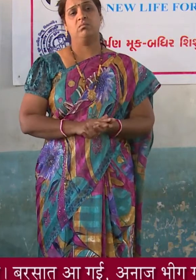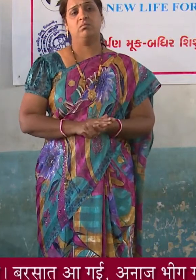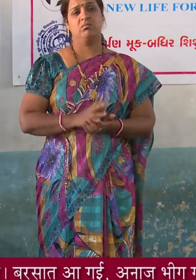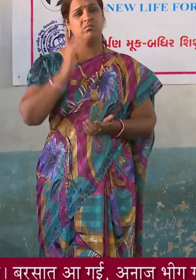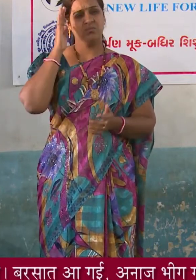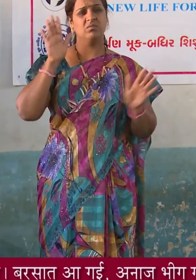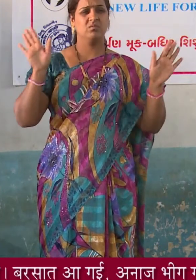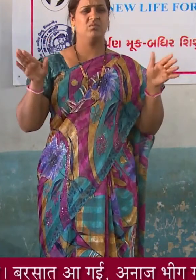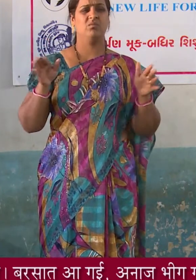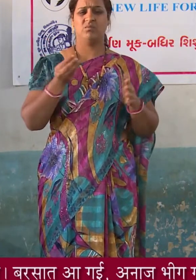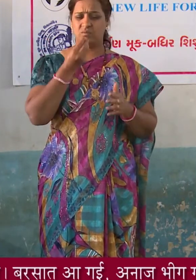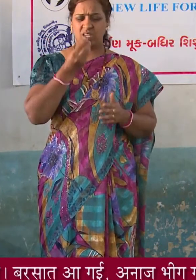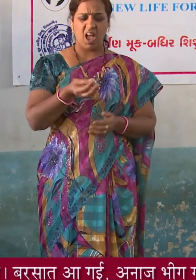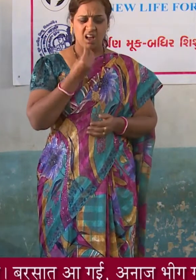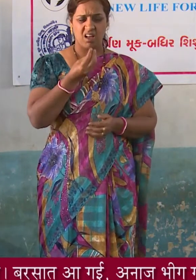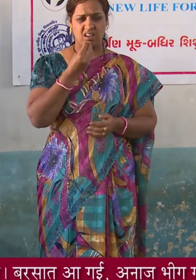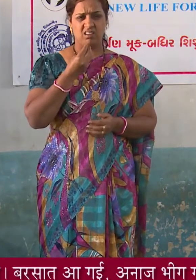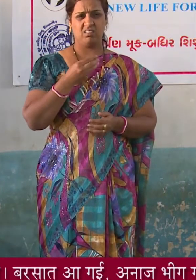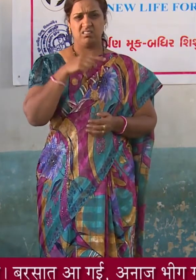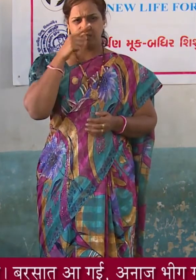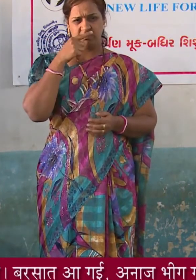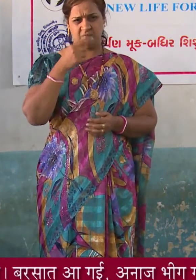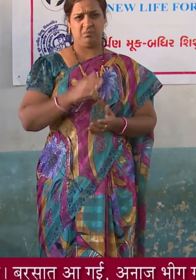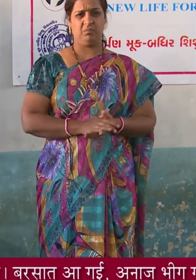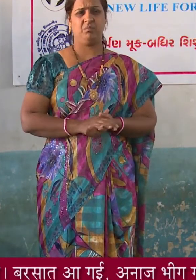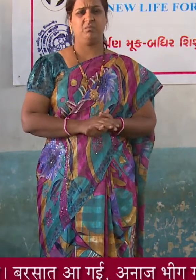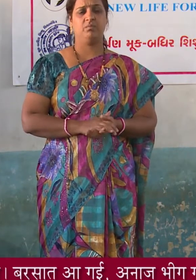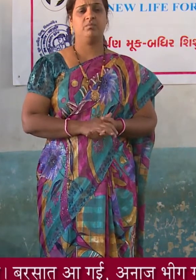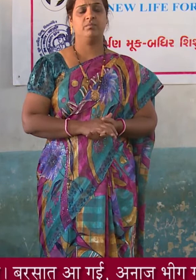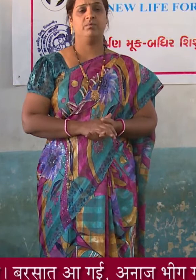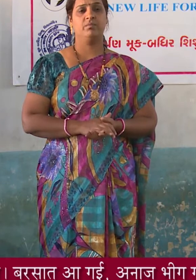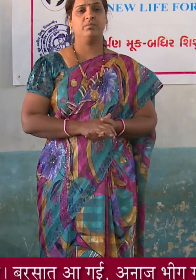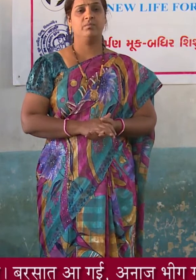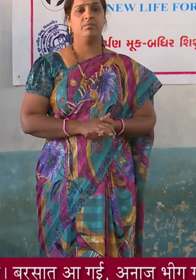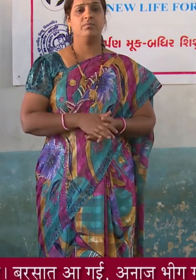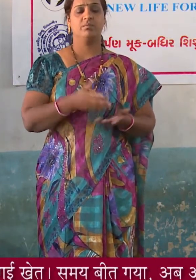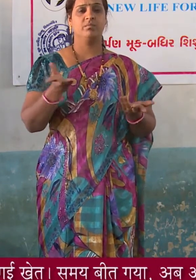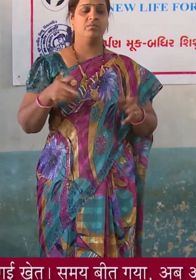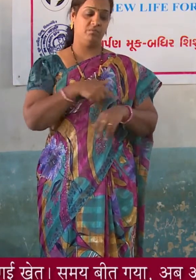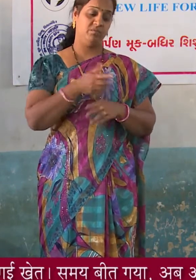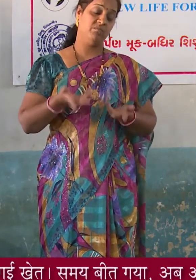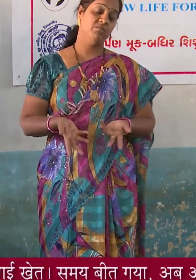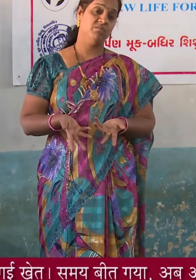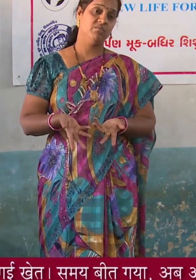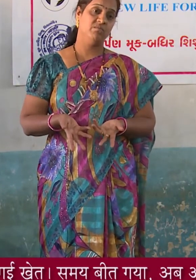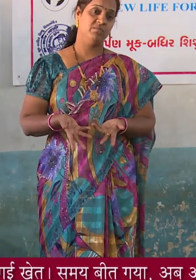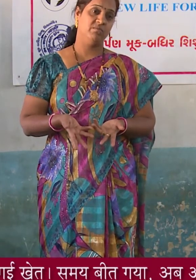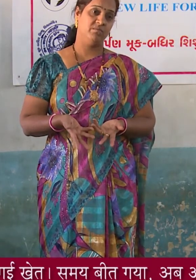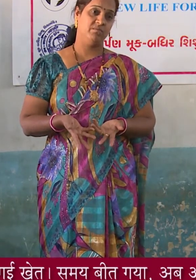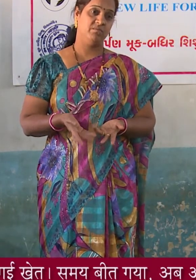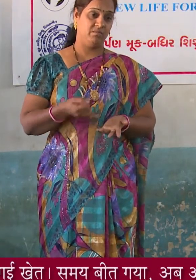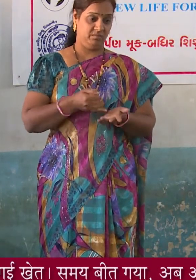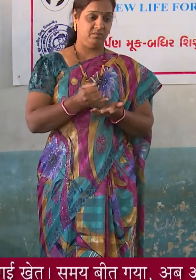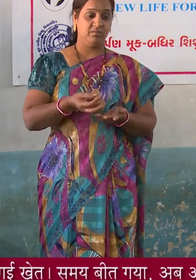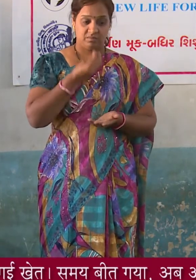चिड़िया आदि वो चुग रही है, खा रही है, तो उसके लिए गायन है। अब पछताए क्या होत